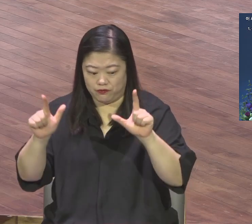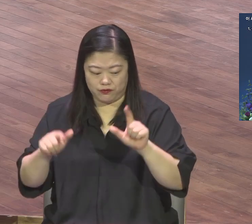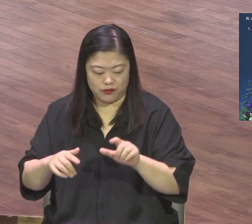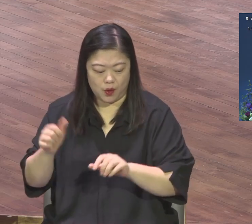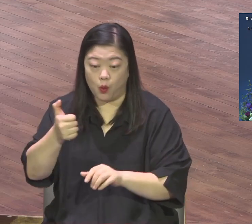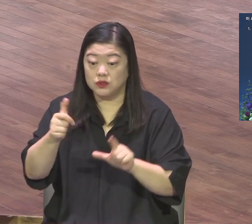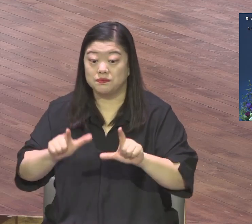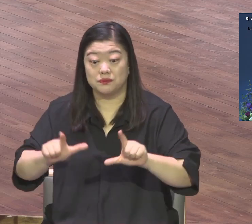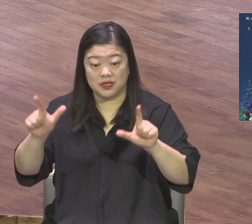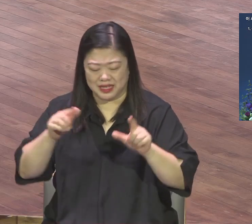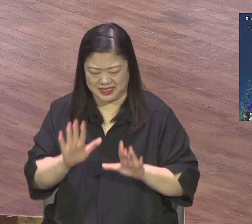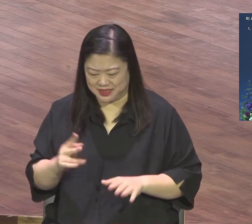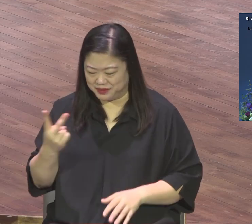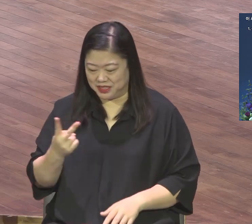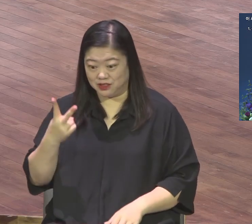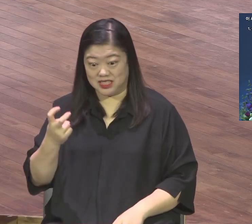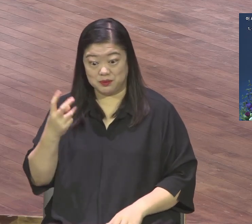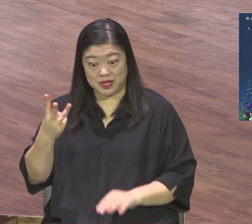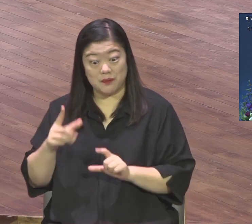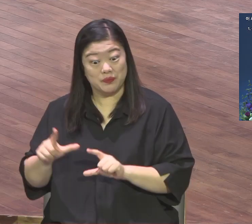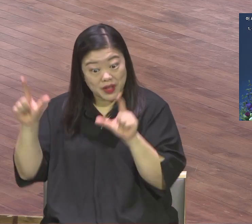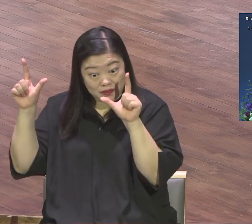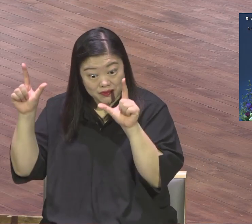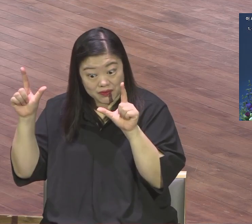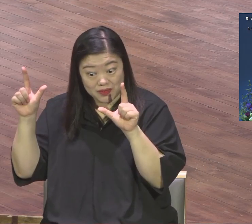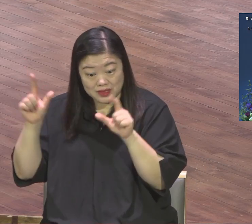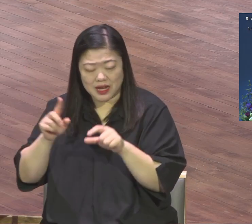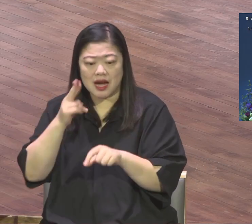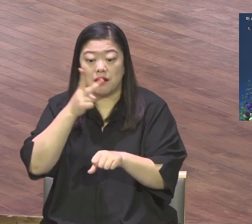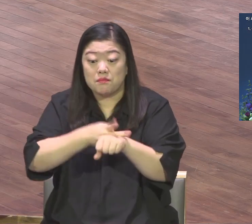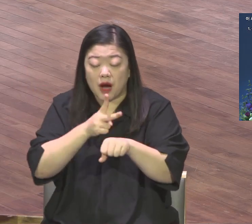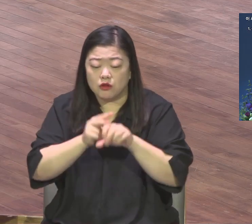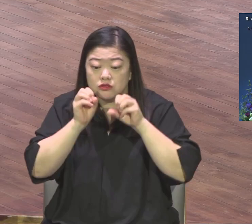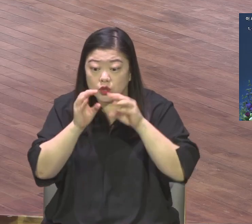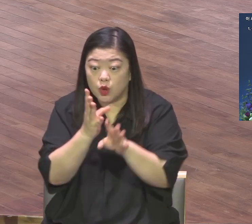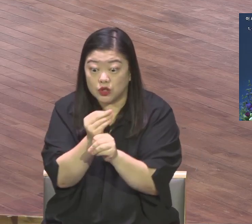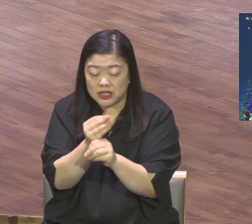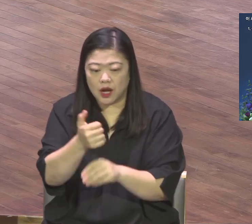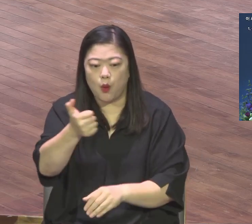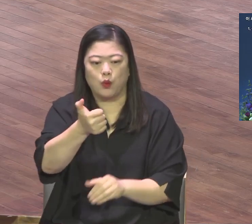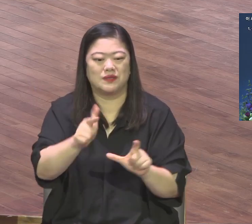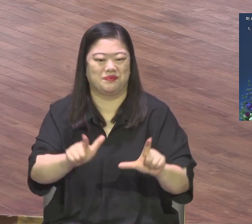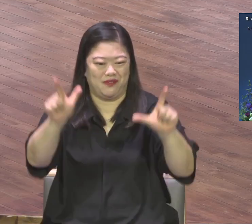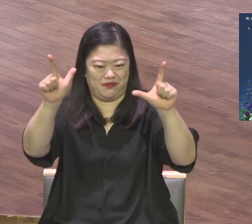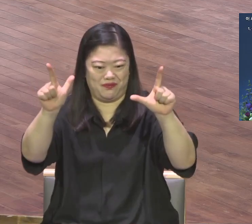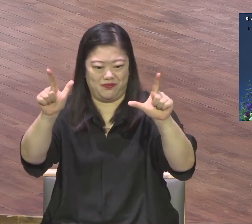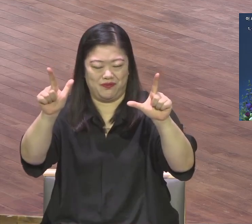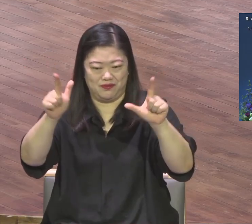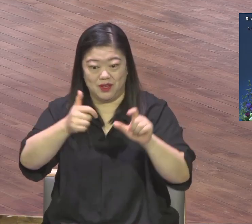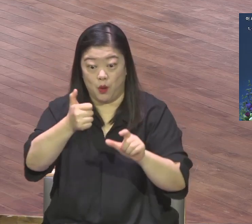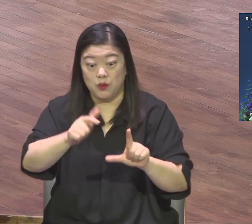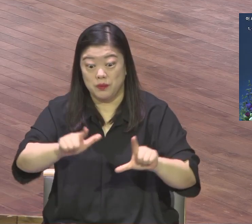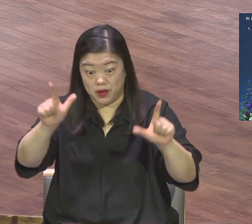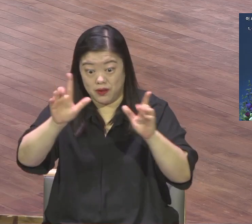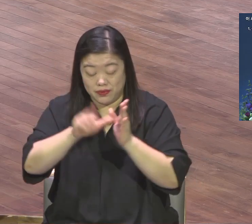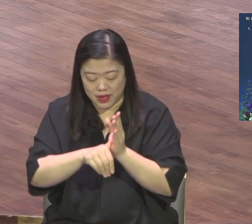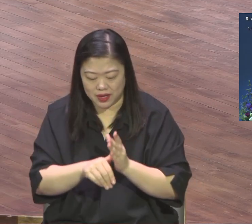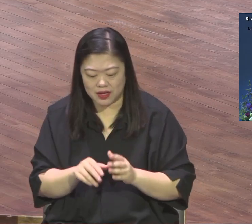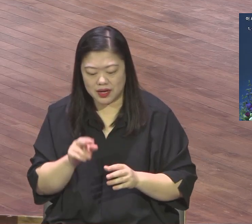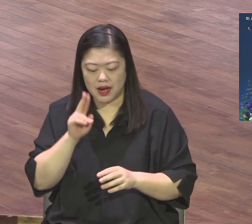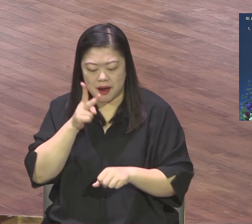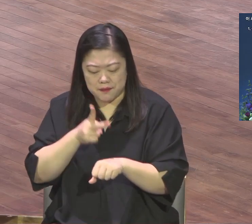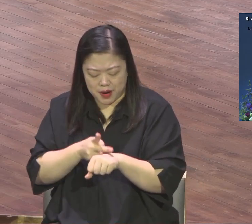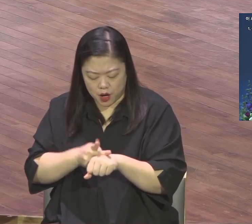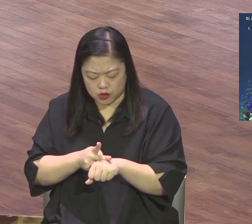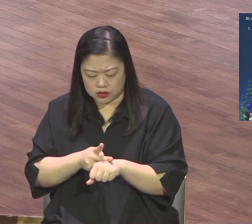이때 디모데와 함께 안디옥을 출발해서 제2차 선교 여행 때처럼 육로를 통해서 그렇게 북쪽으로 그렇게